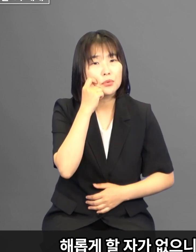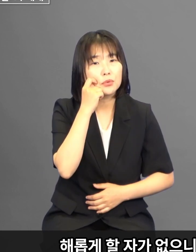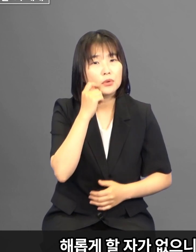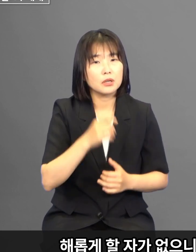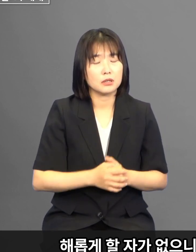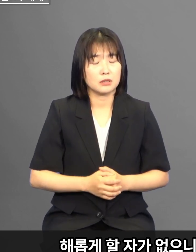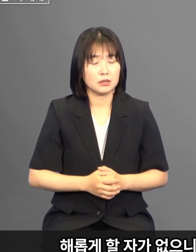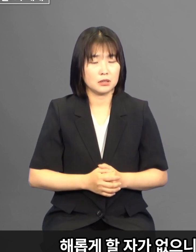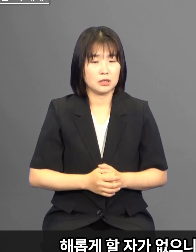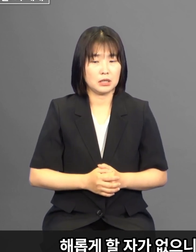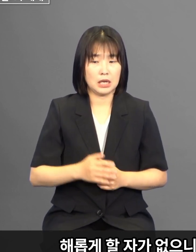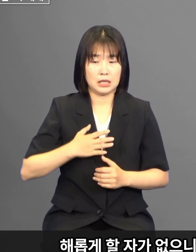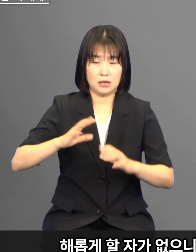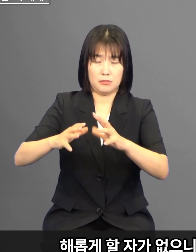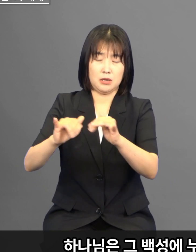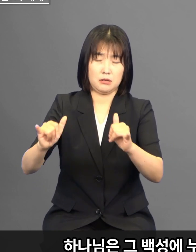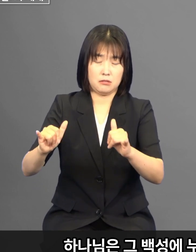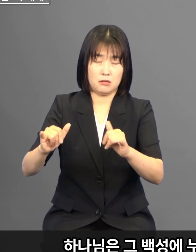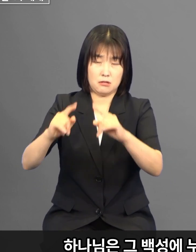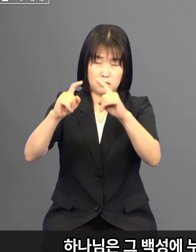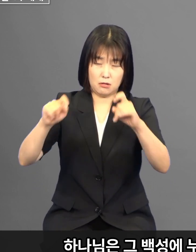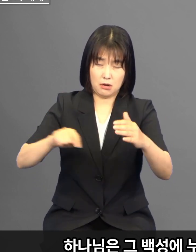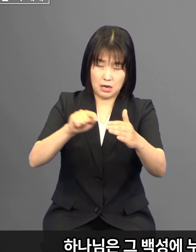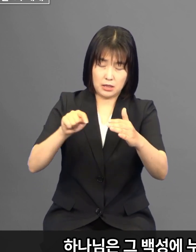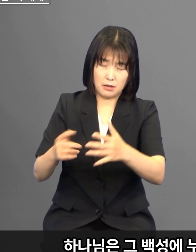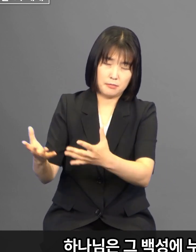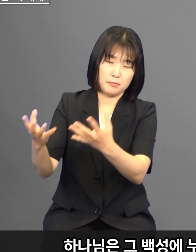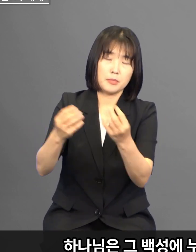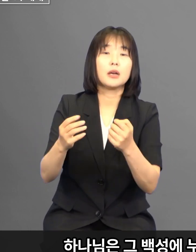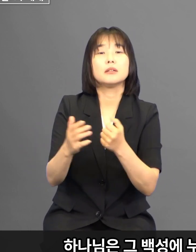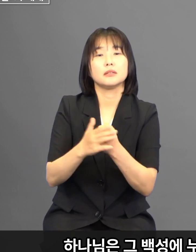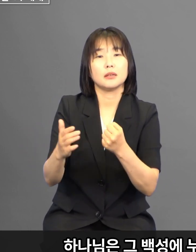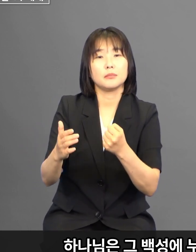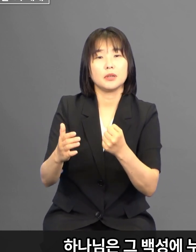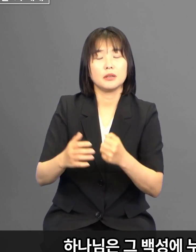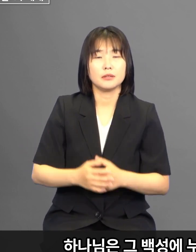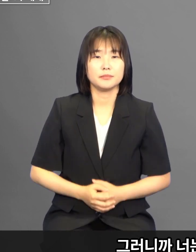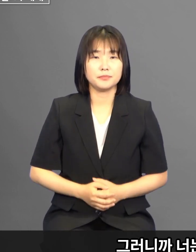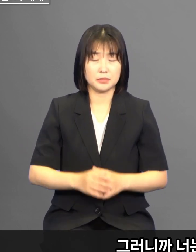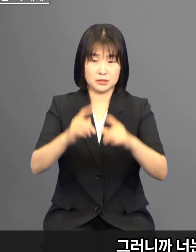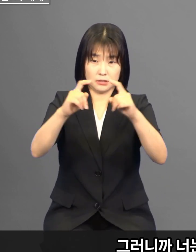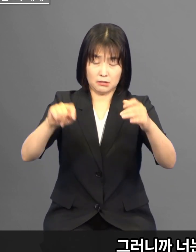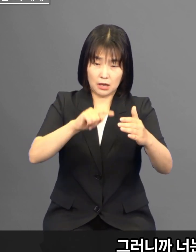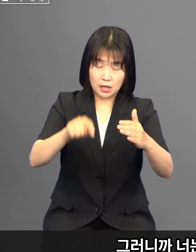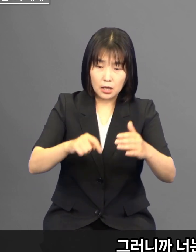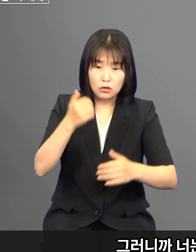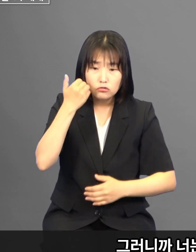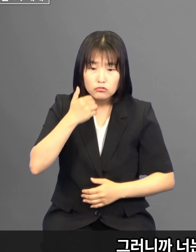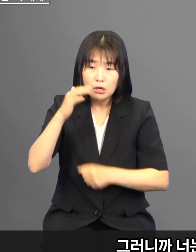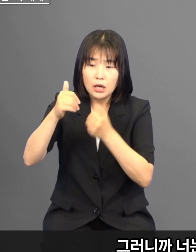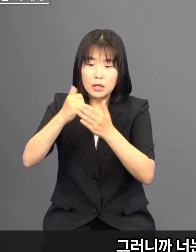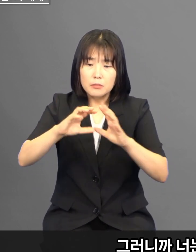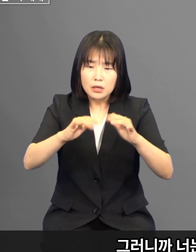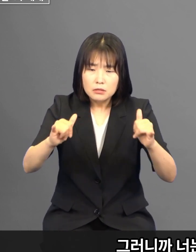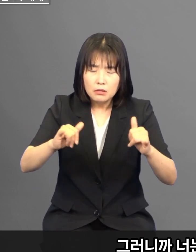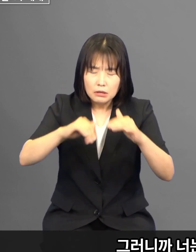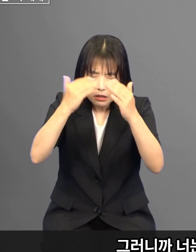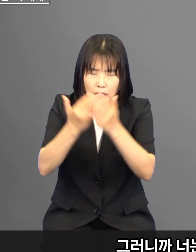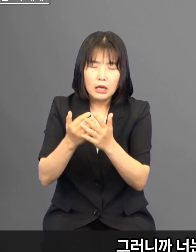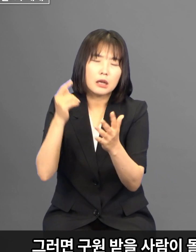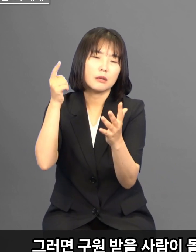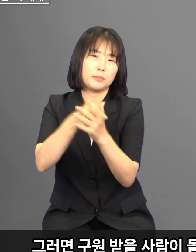내 백성이 많음이라. 하나님은 그 백성에 누가 나의 백성인지를 다 알고 계세요. 그러니까 너는 그냥 복음만 전하면